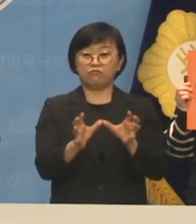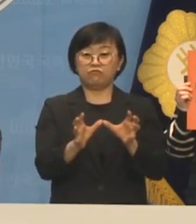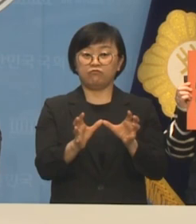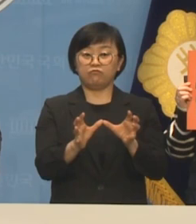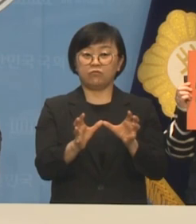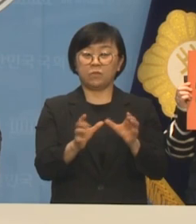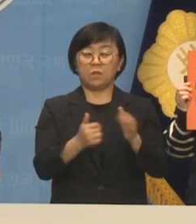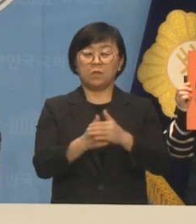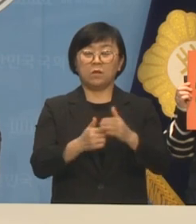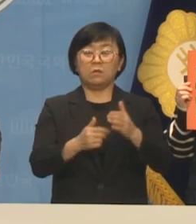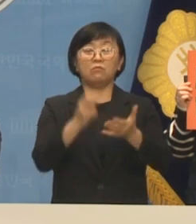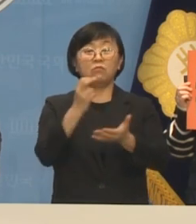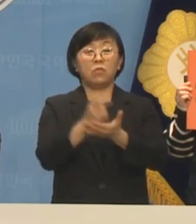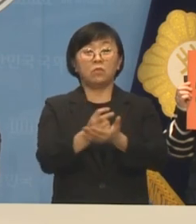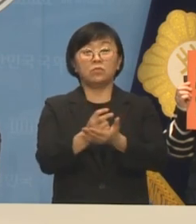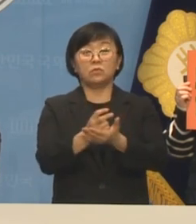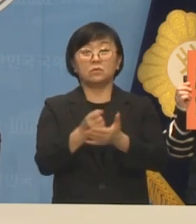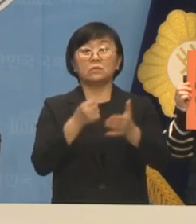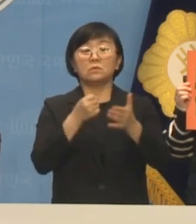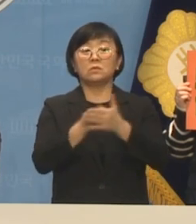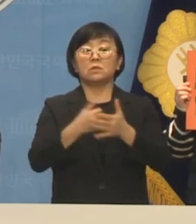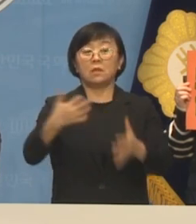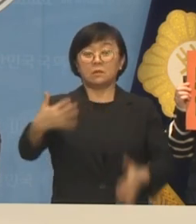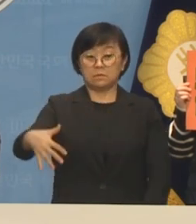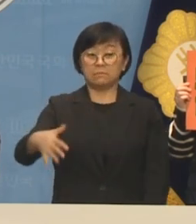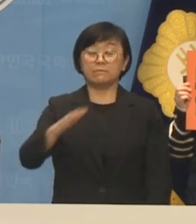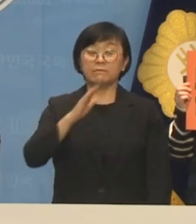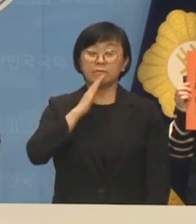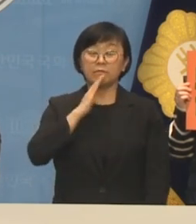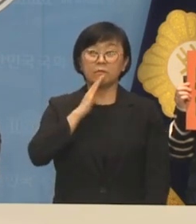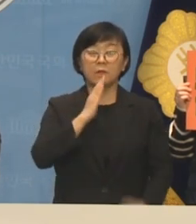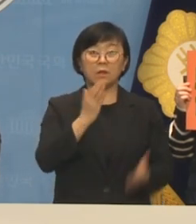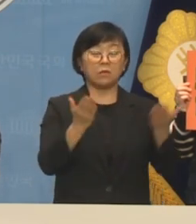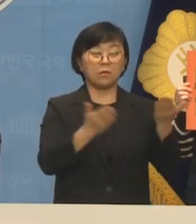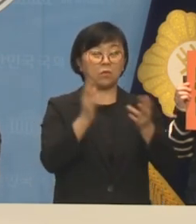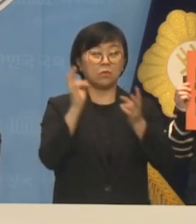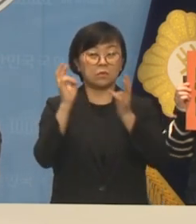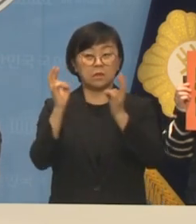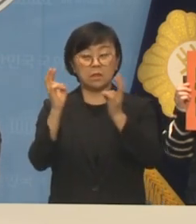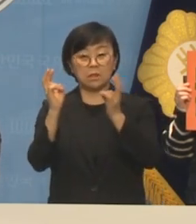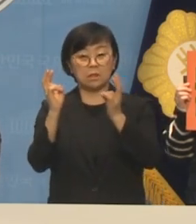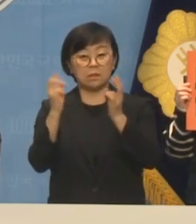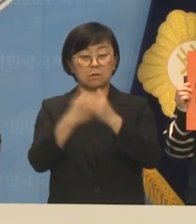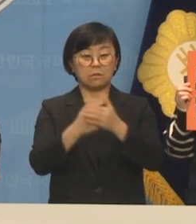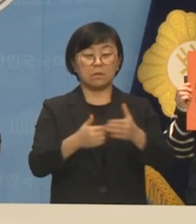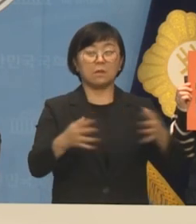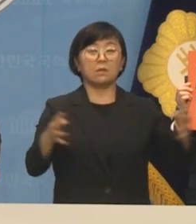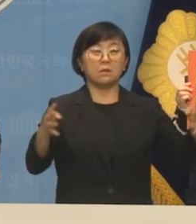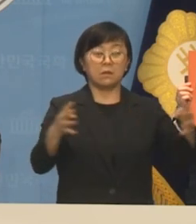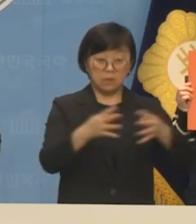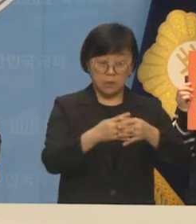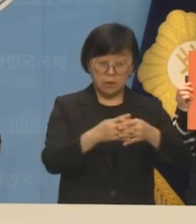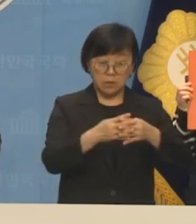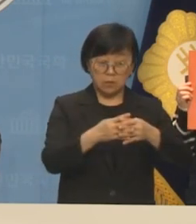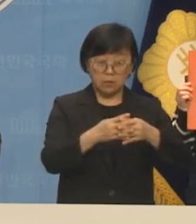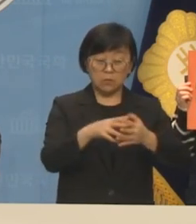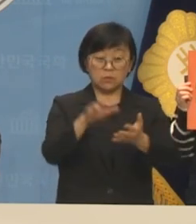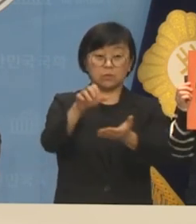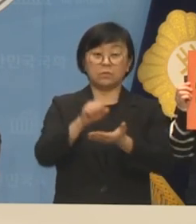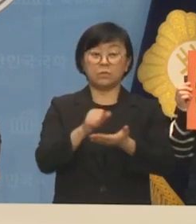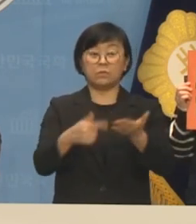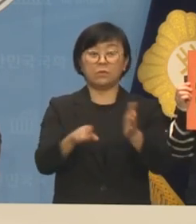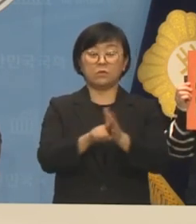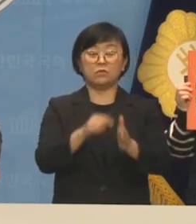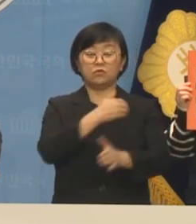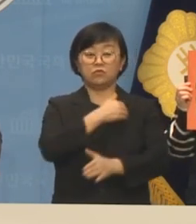기타 공공기관은 법으로 강제되어져 있지는 않지만 노사간에 합의하고 노사간의 도입을 이야기했다라고 하면